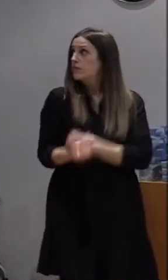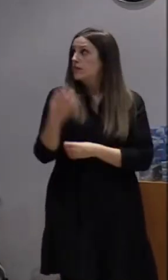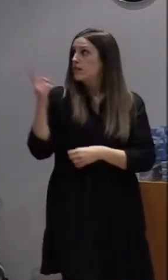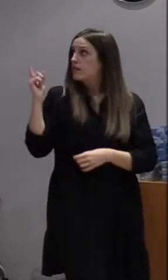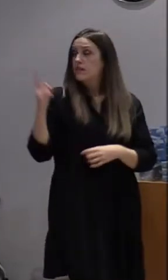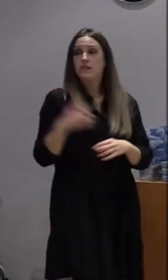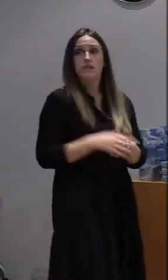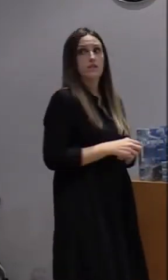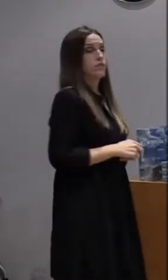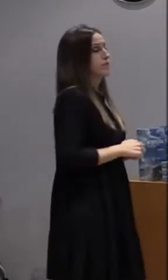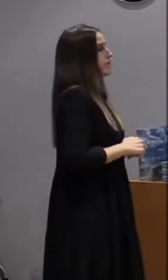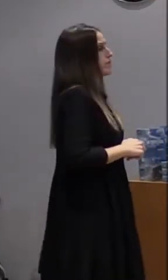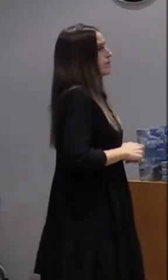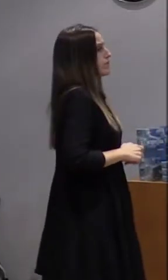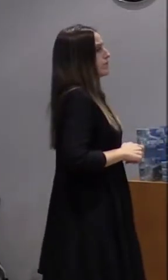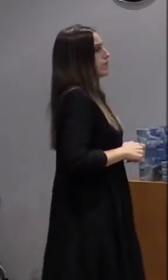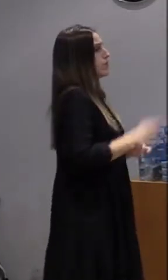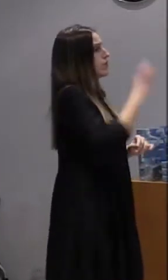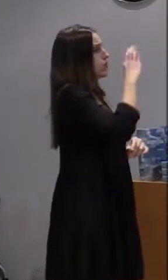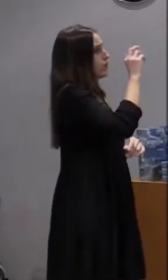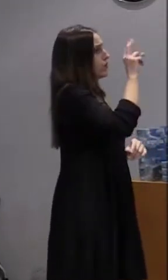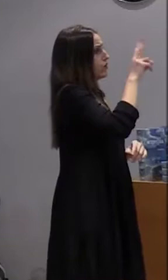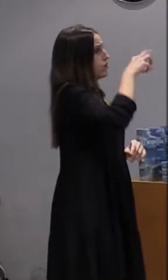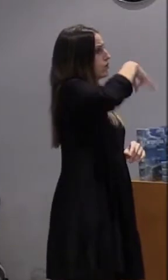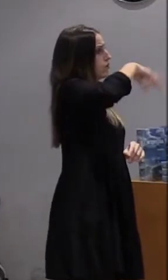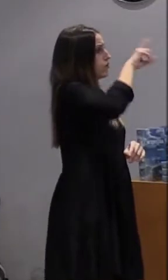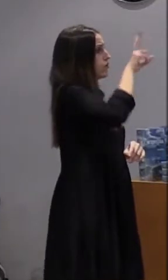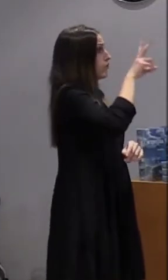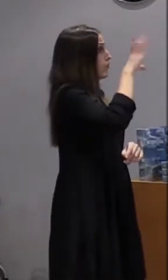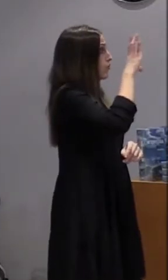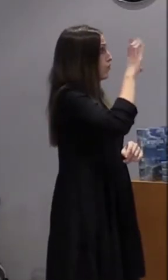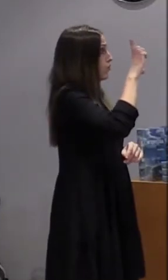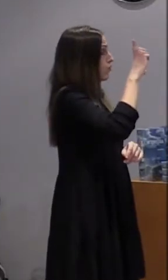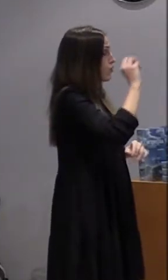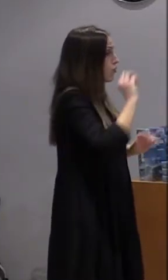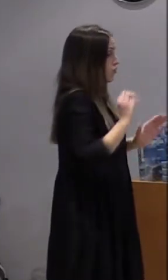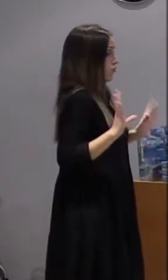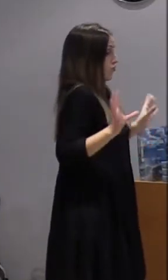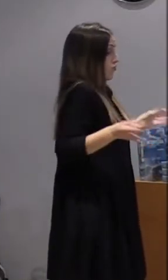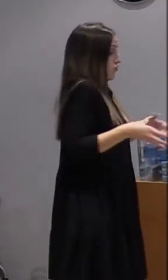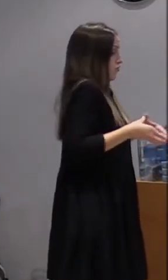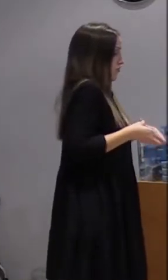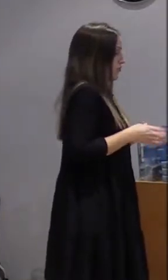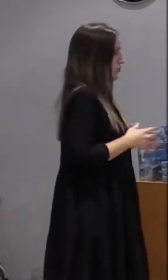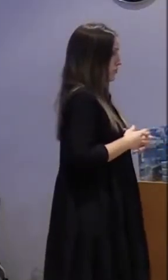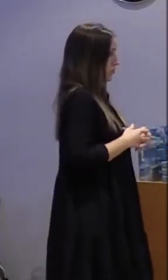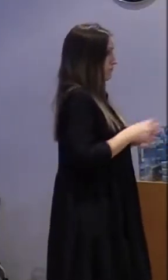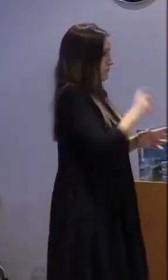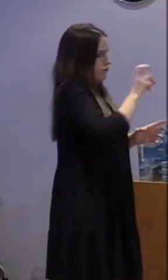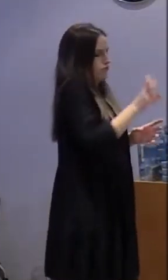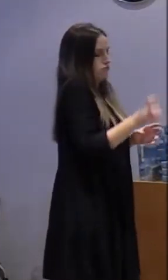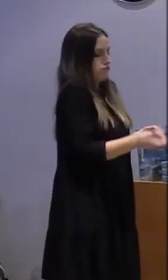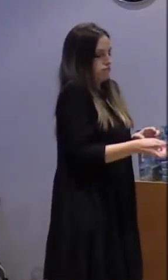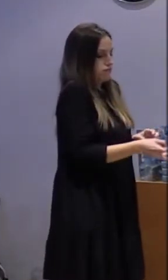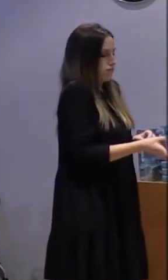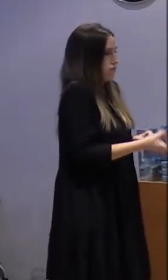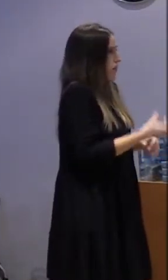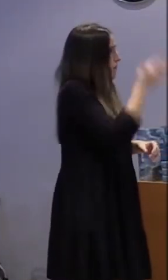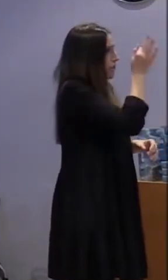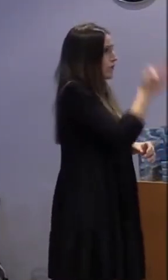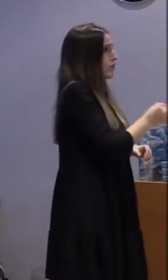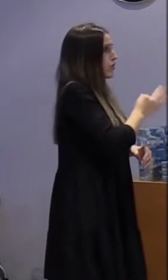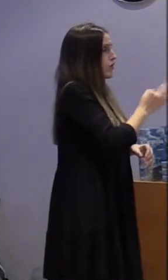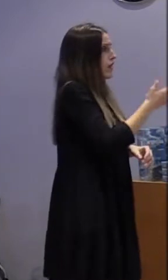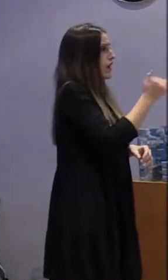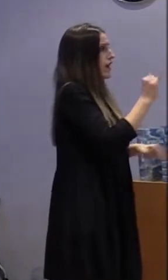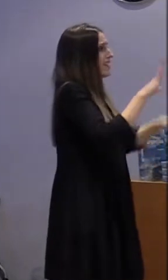día seguimos usando. Los cúmulos, los altocúmulos, los estratocúmulos, los cumulonimbus. En total